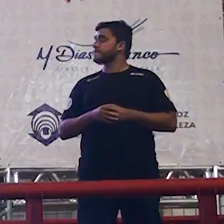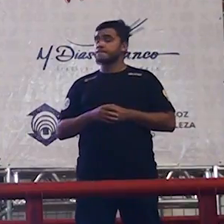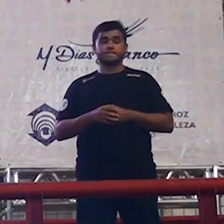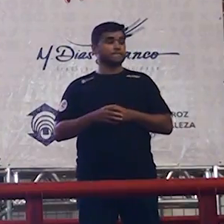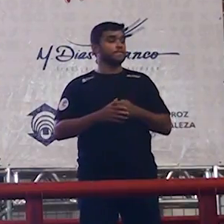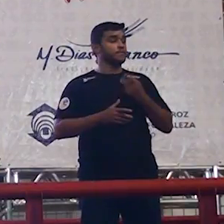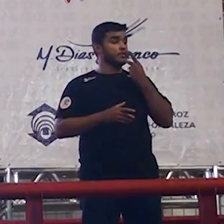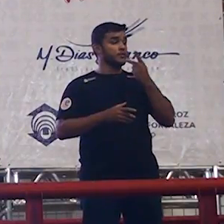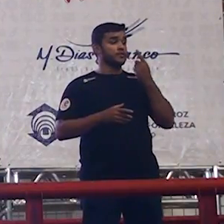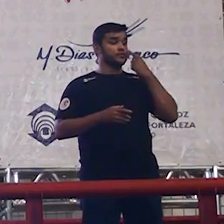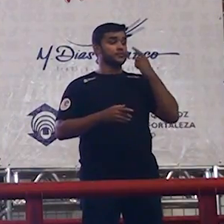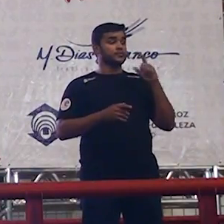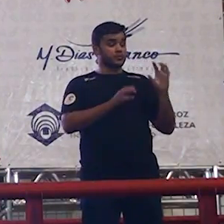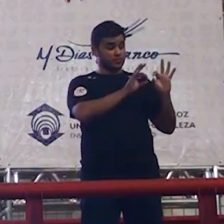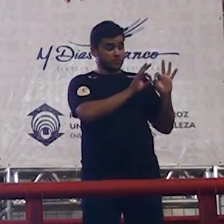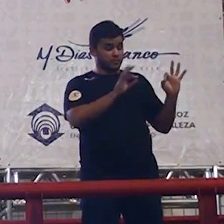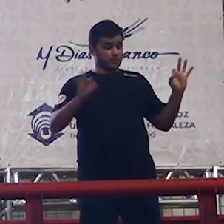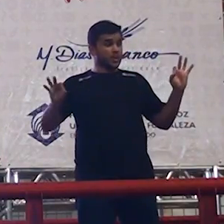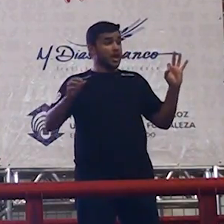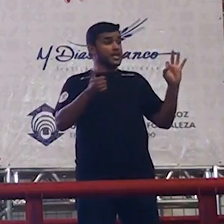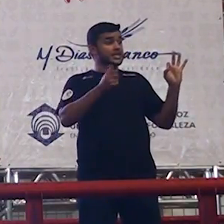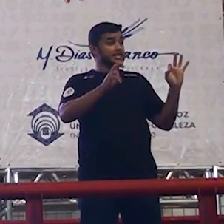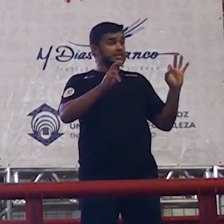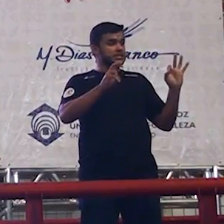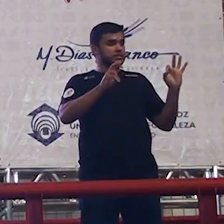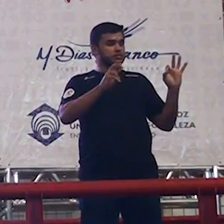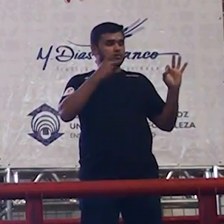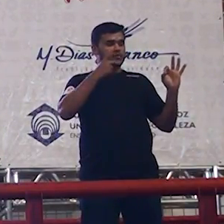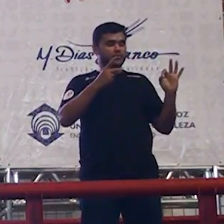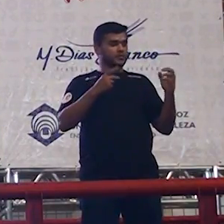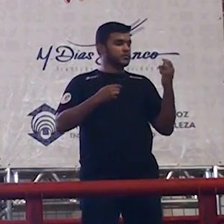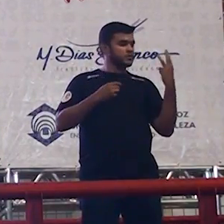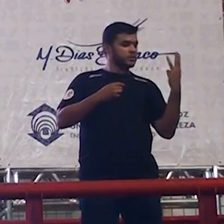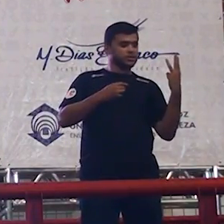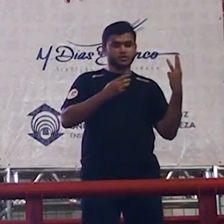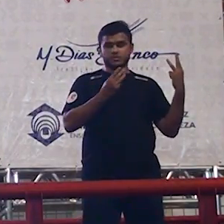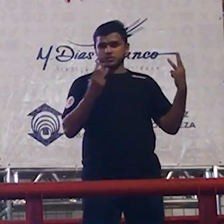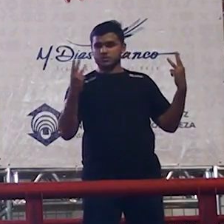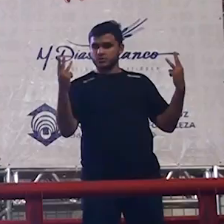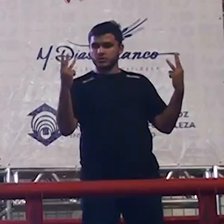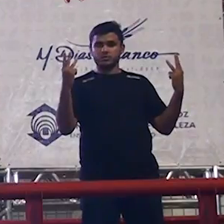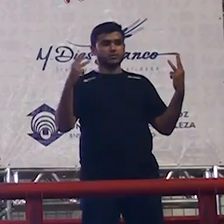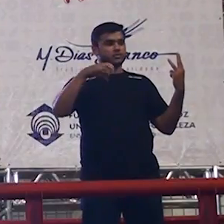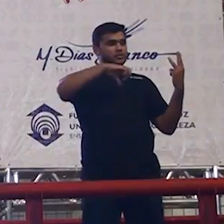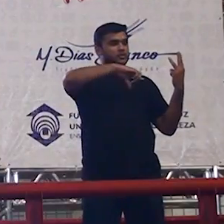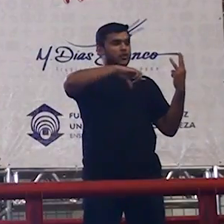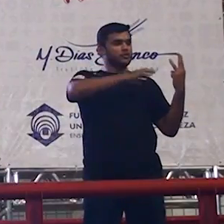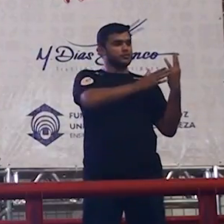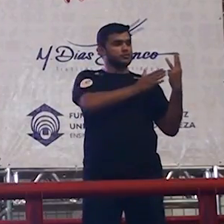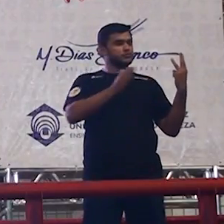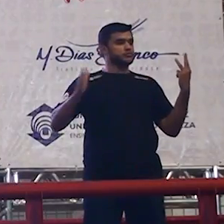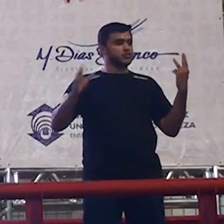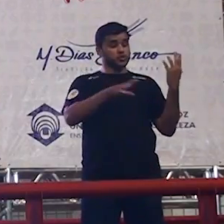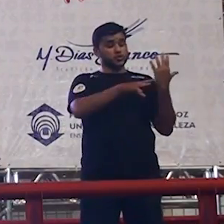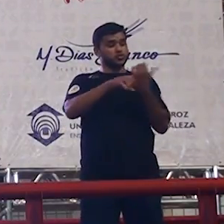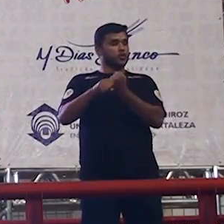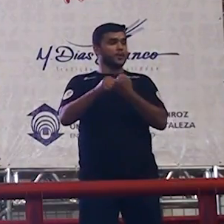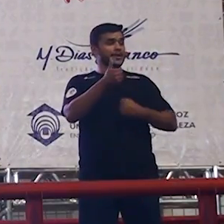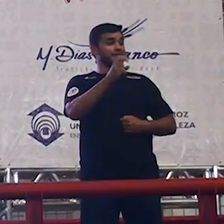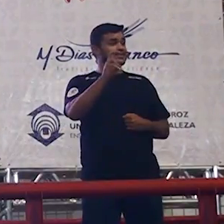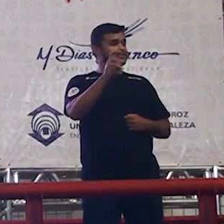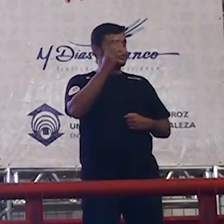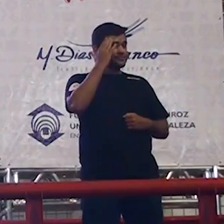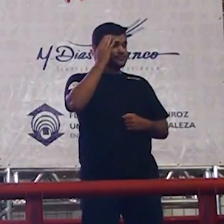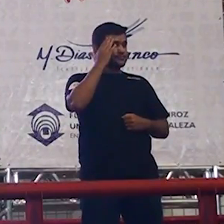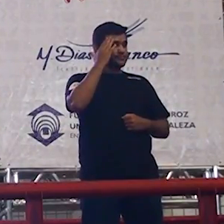Então, o 9, ó, corresponde à base menor, só que vai ficar 3 para um lado, 3 para o outro, porque o